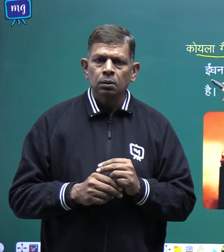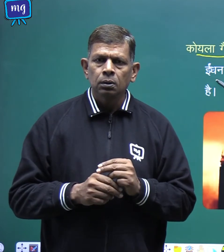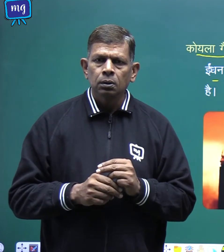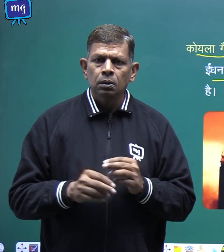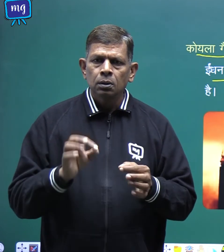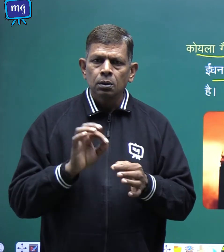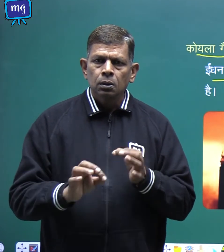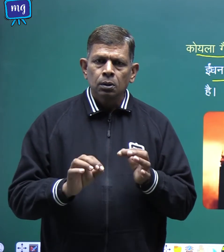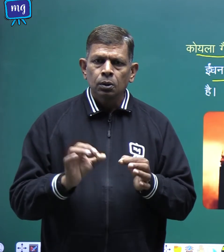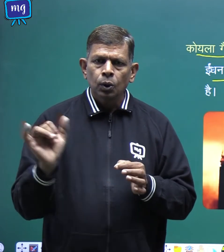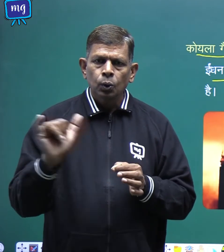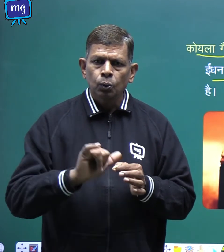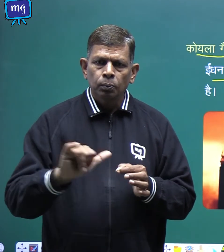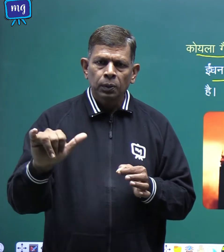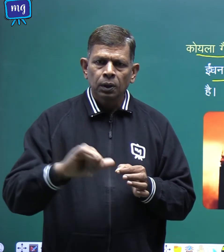ईंधन के रूप में